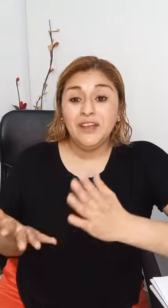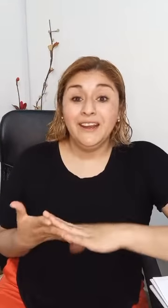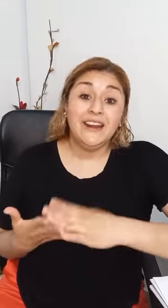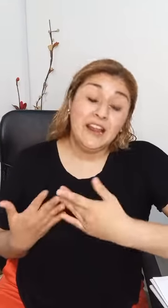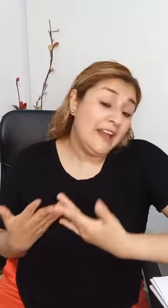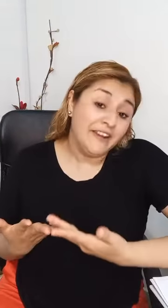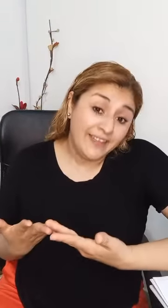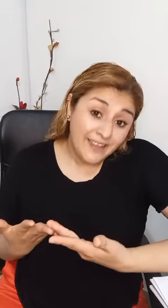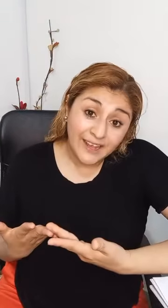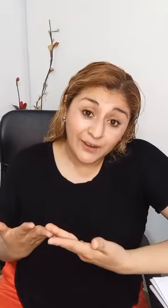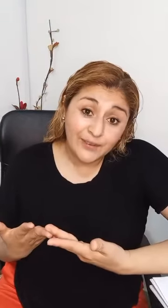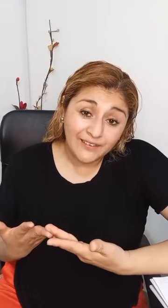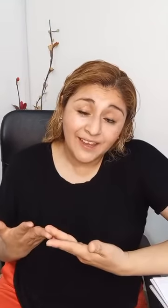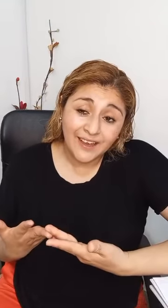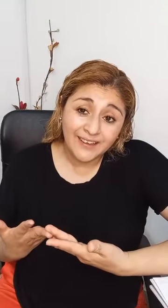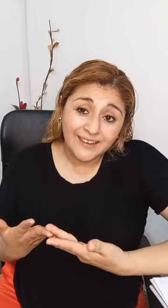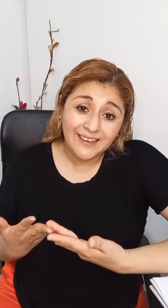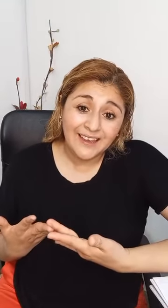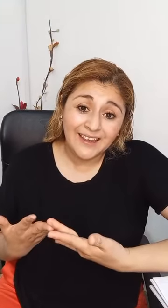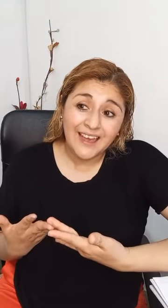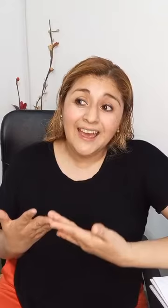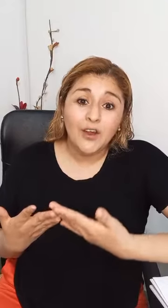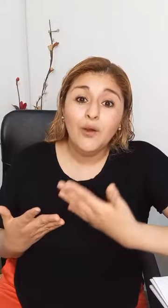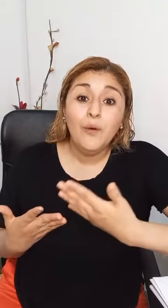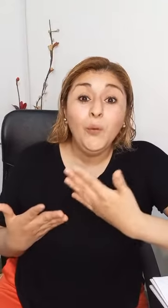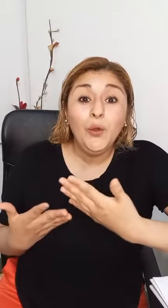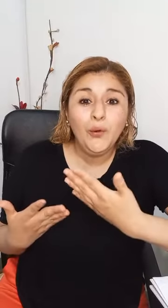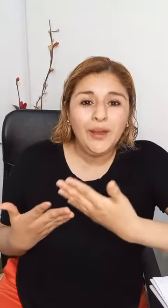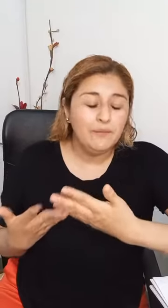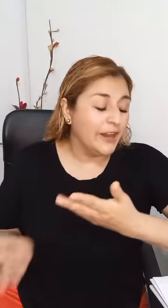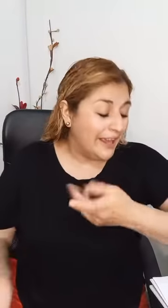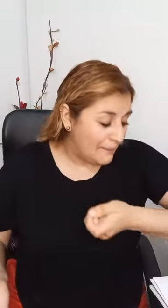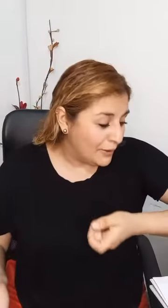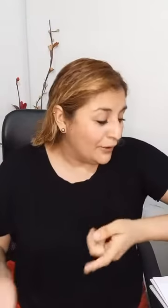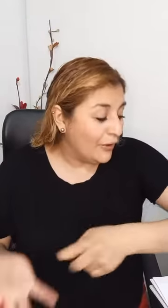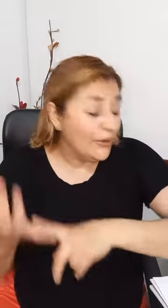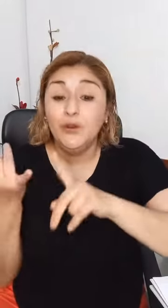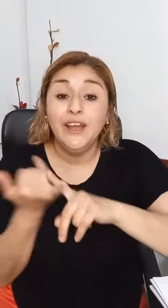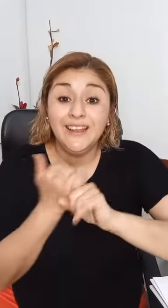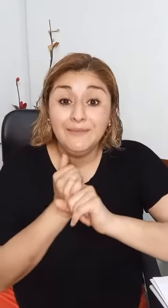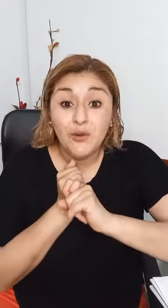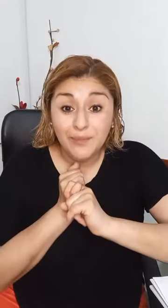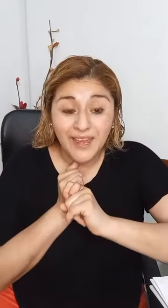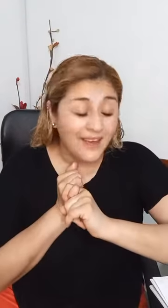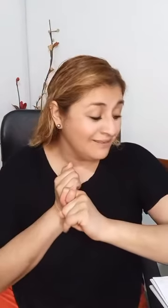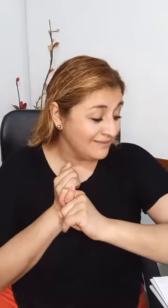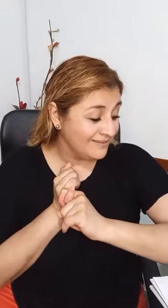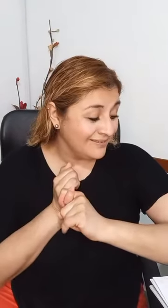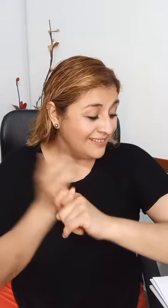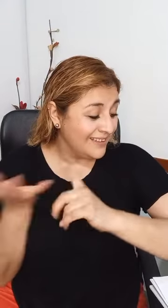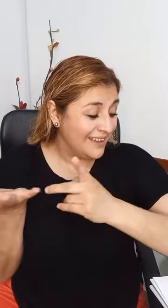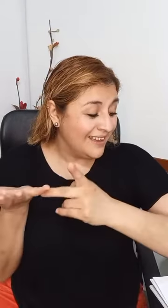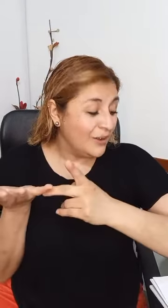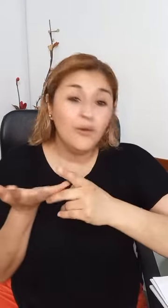Porque la verdad es que no sabía cómo uno, por ejemplo, ¿no? Uno que tiene miopía,